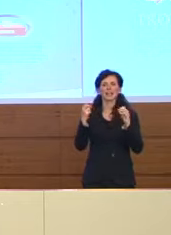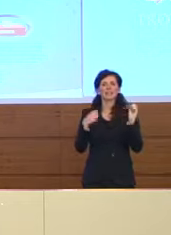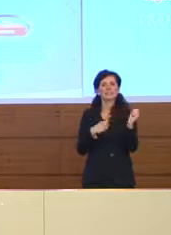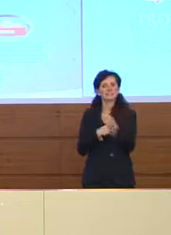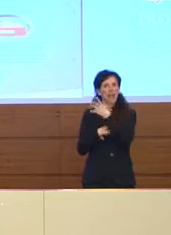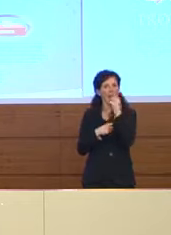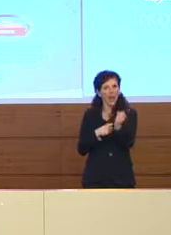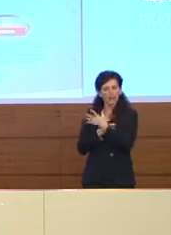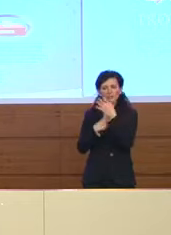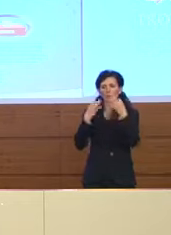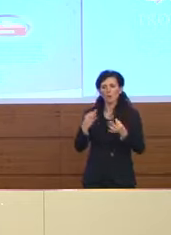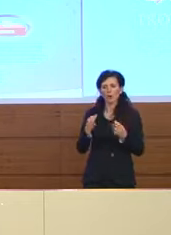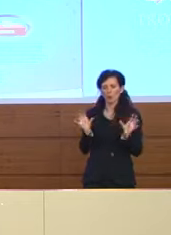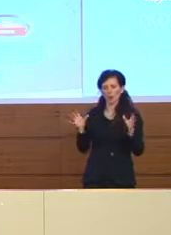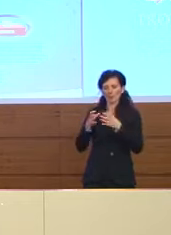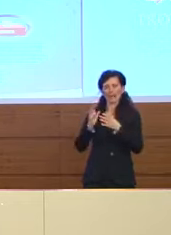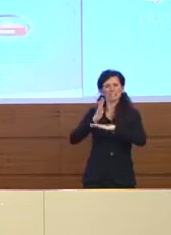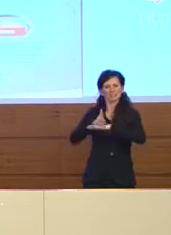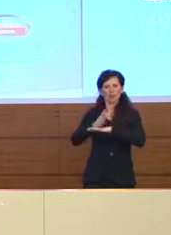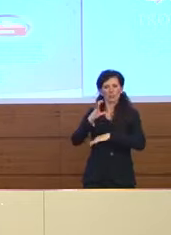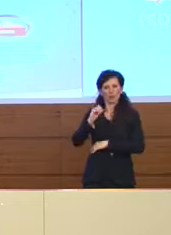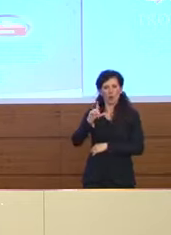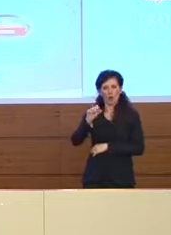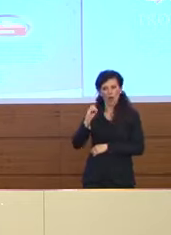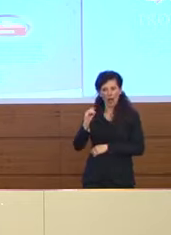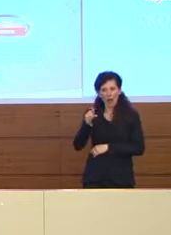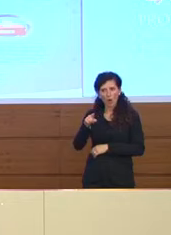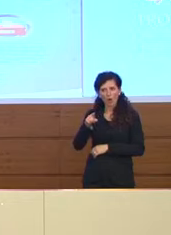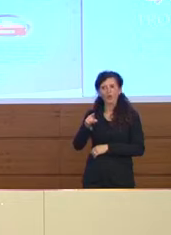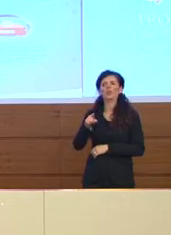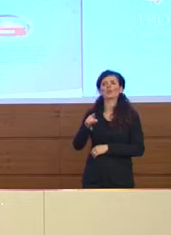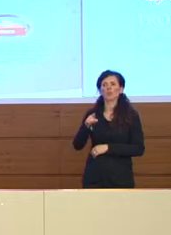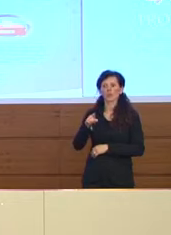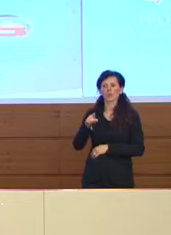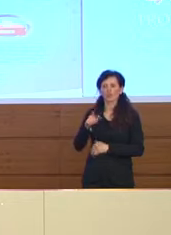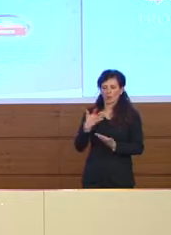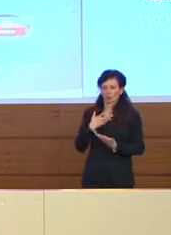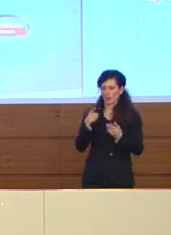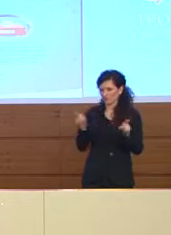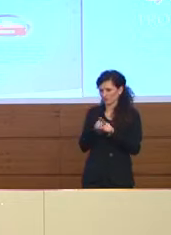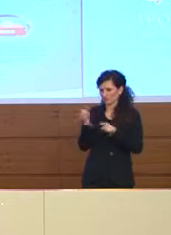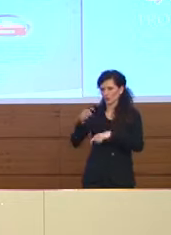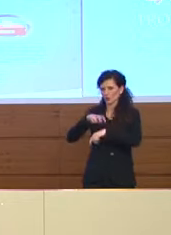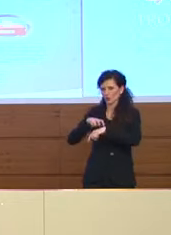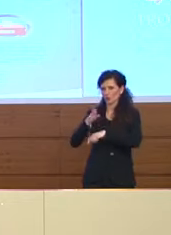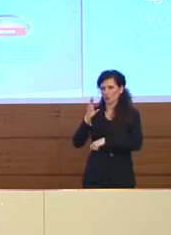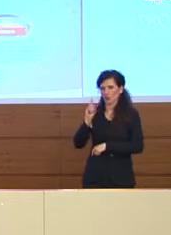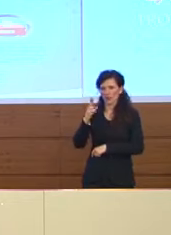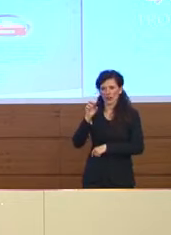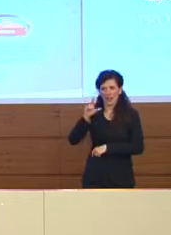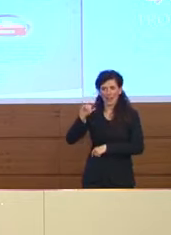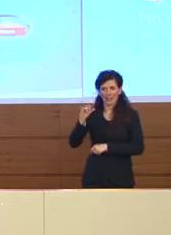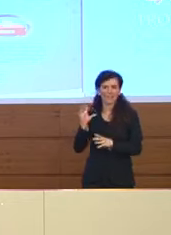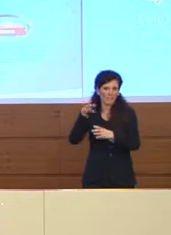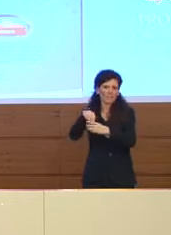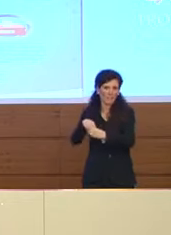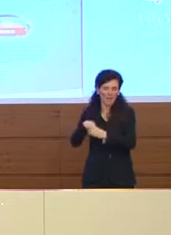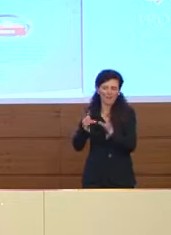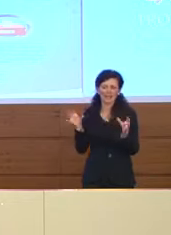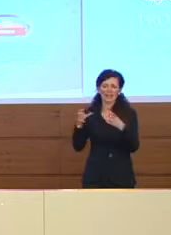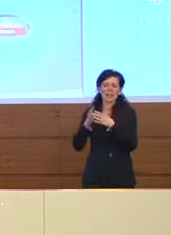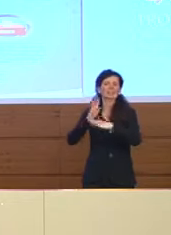consiglio dato che qui abbiamo un componente anche della task force e qual è il dottor borrelli volevo domandare come le ho già domandato lunedì